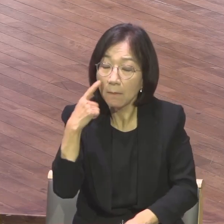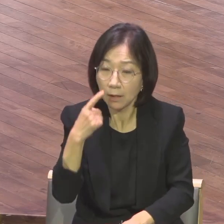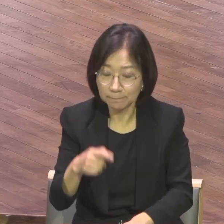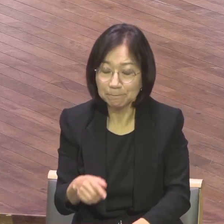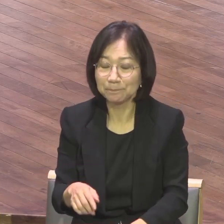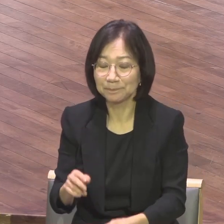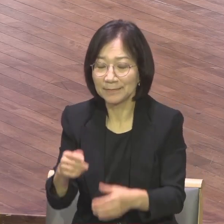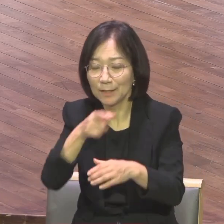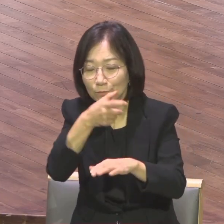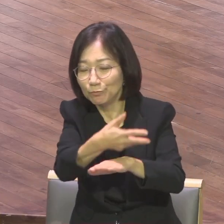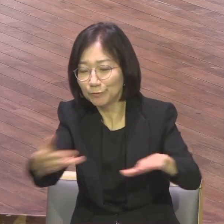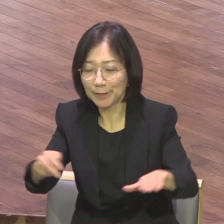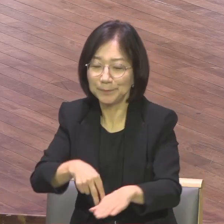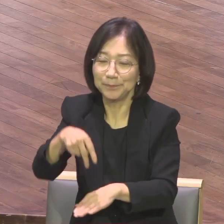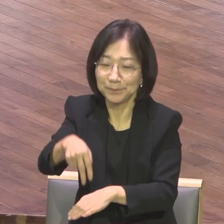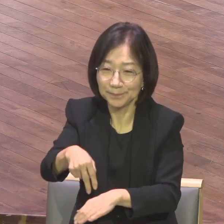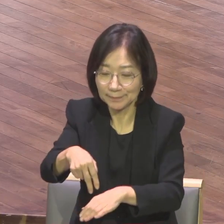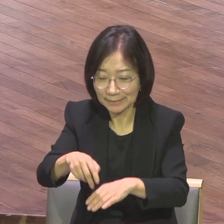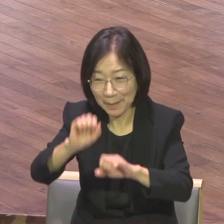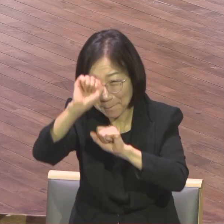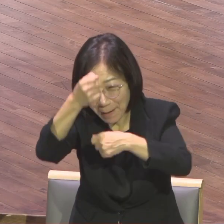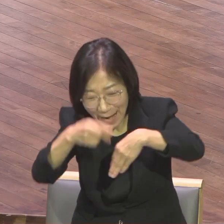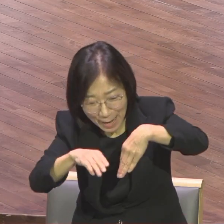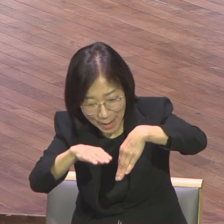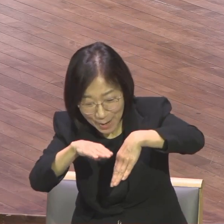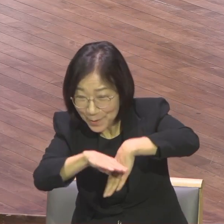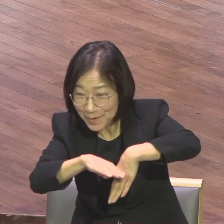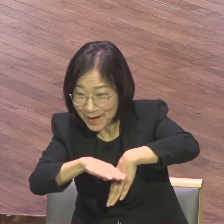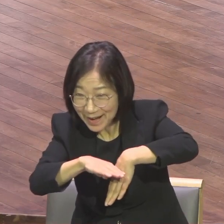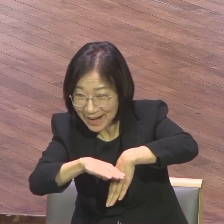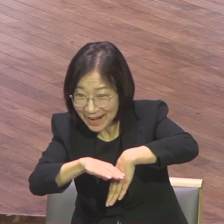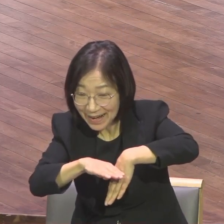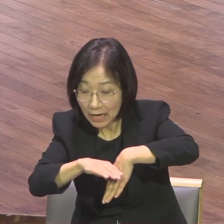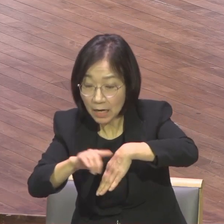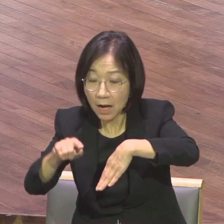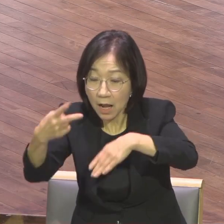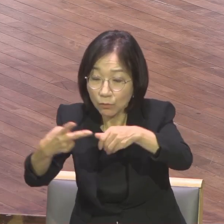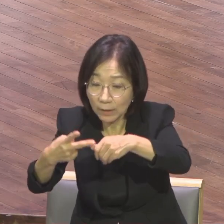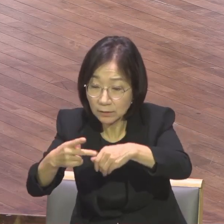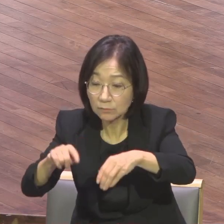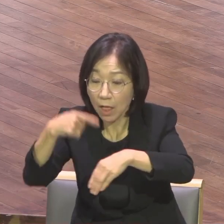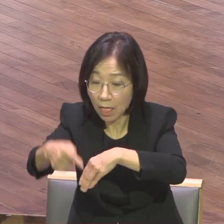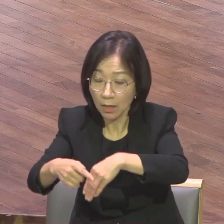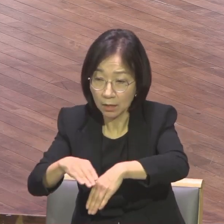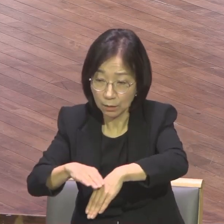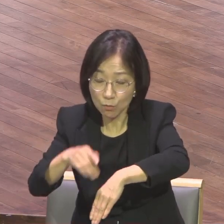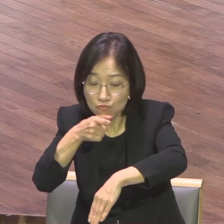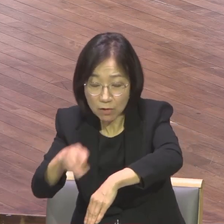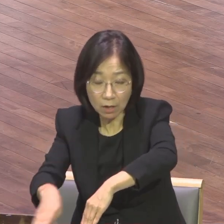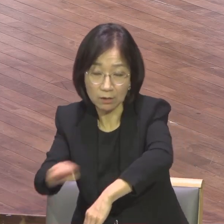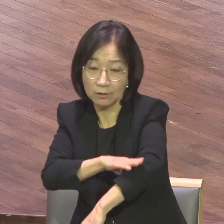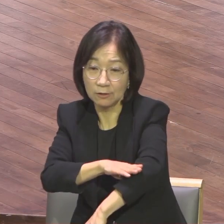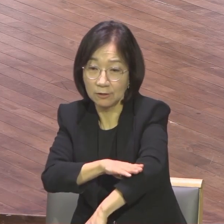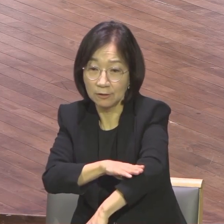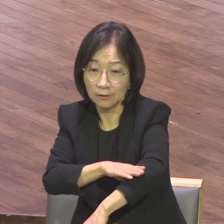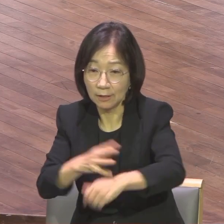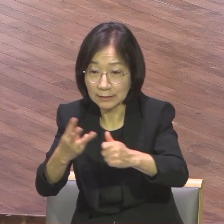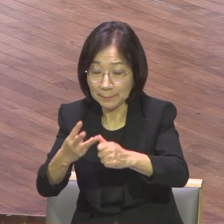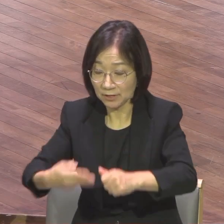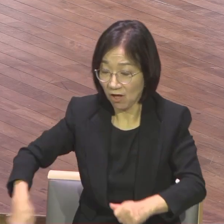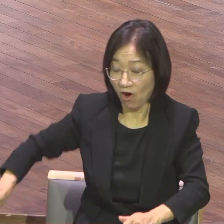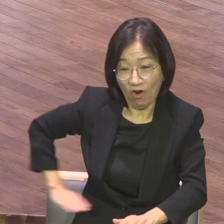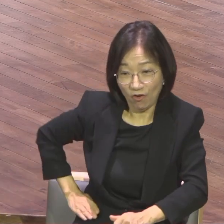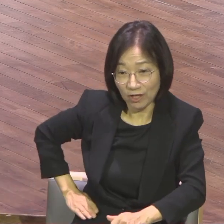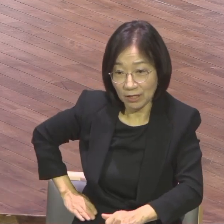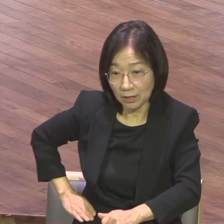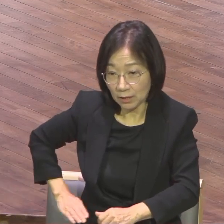발목 정도 됐어요. 두 번째 들어가니까 무릎에 왔어요. 세 번째 들어가니까 그 다음 허리요. 네 번째는 물이 이제 가슴을 넘어가지고